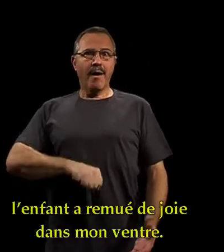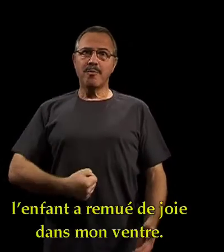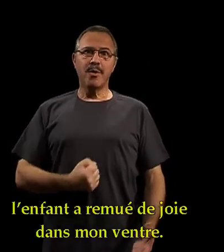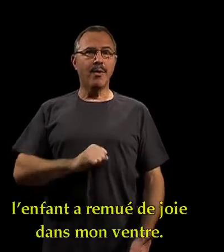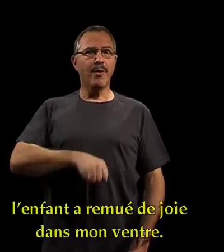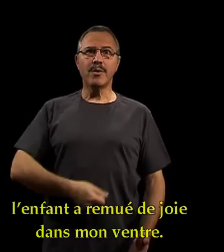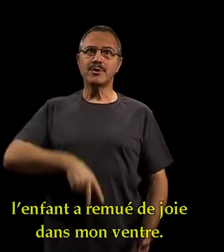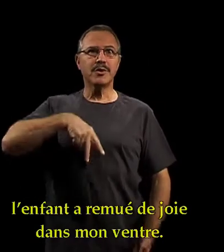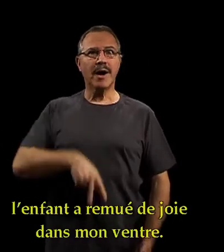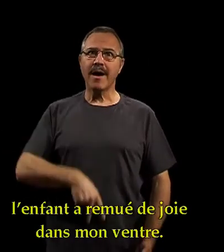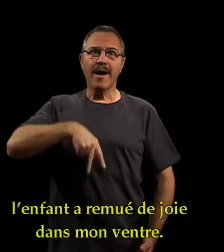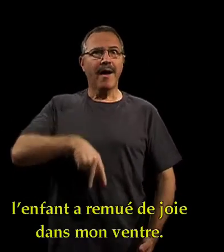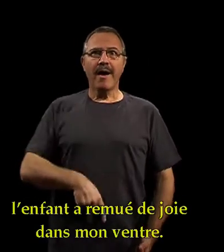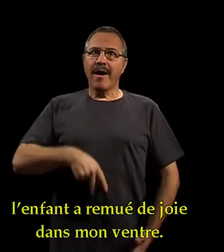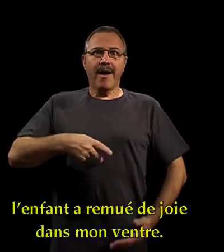l'enfant a remué de joie dans mon ventre.